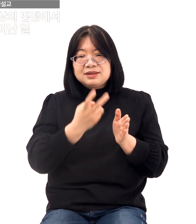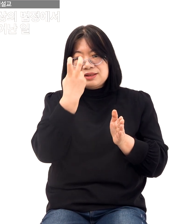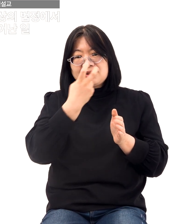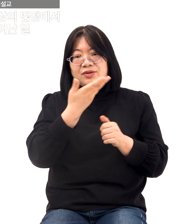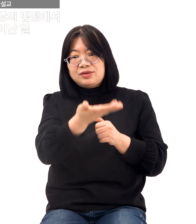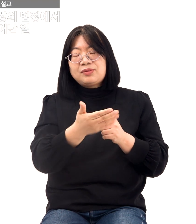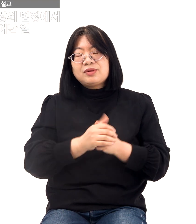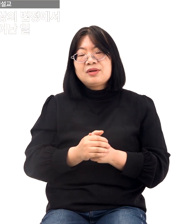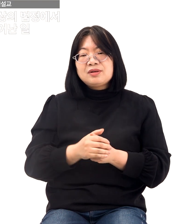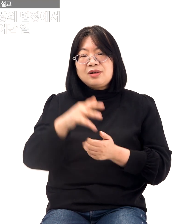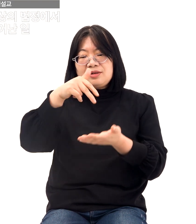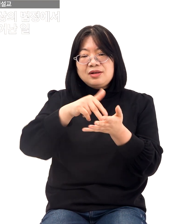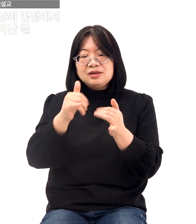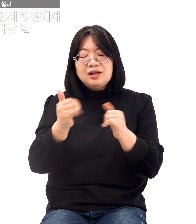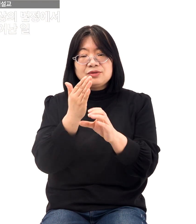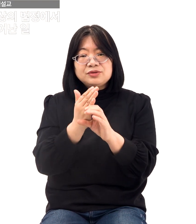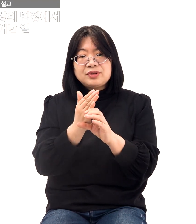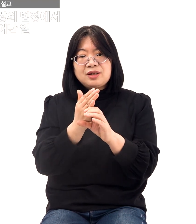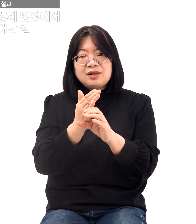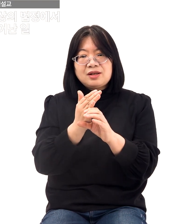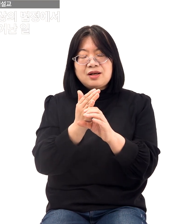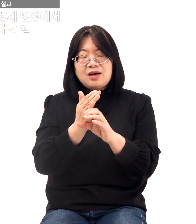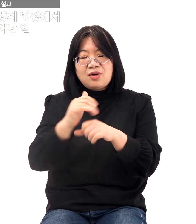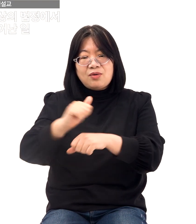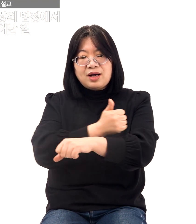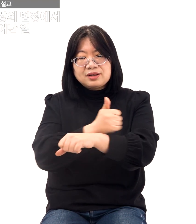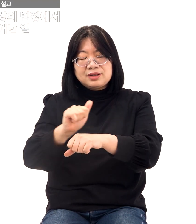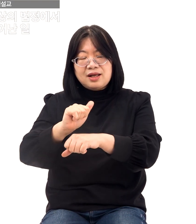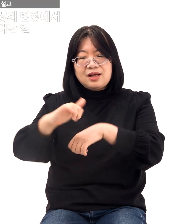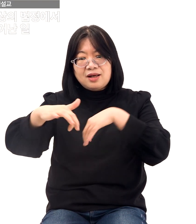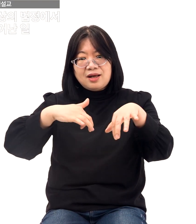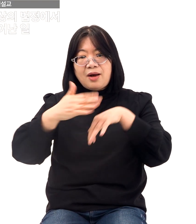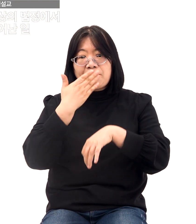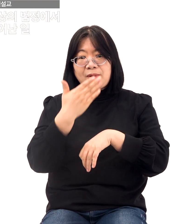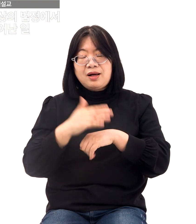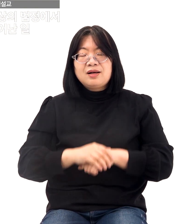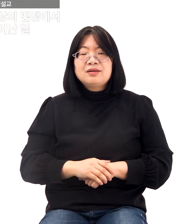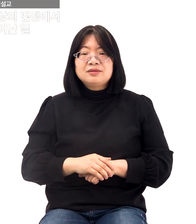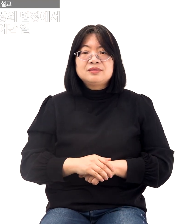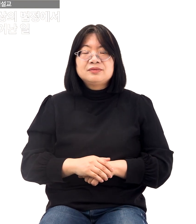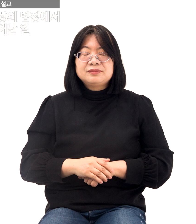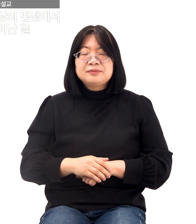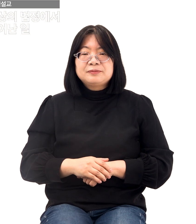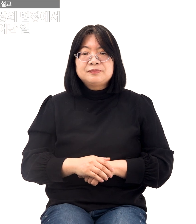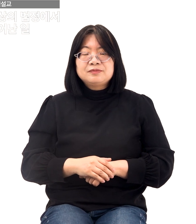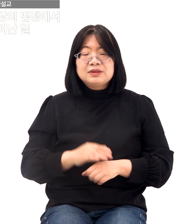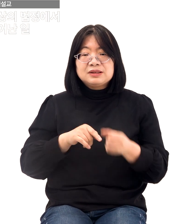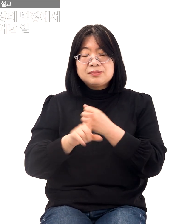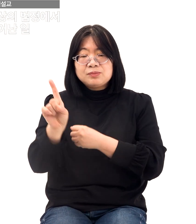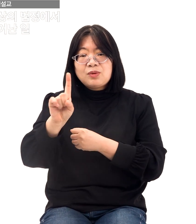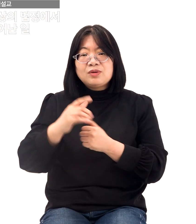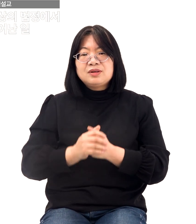여기에 섰는 자들 가운데 왕래하게 하리라. 이게 무슨 뜻인지 아세요?